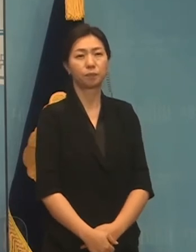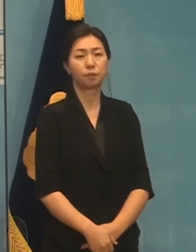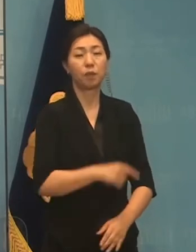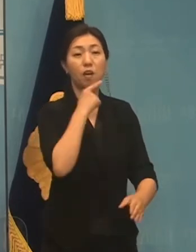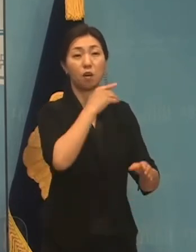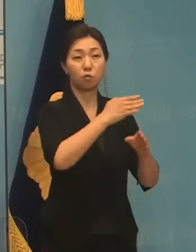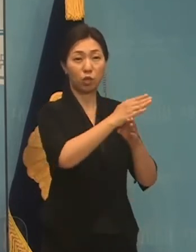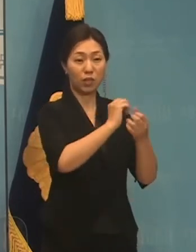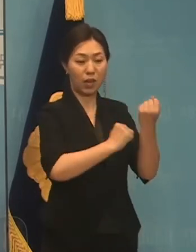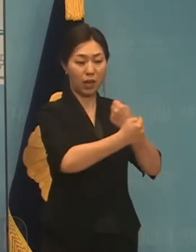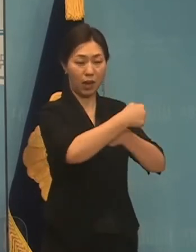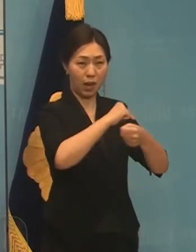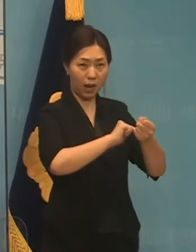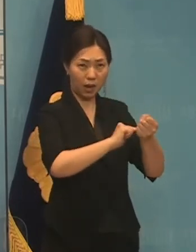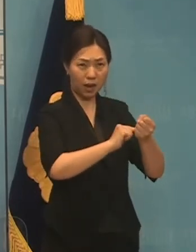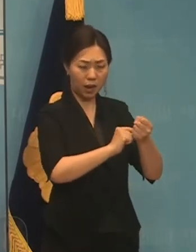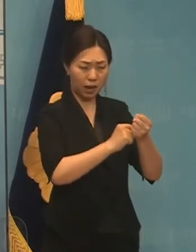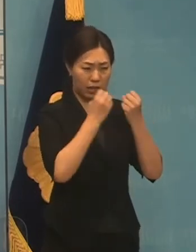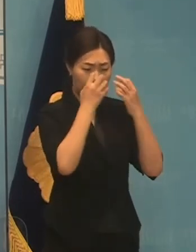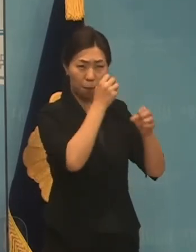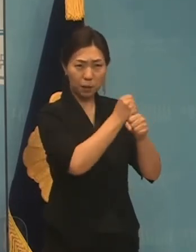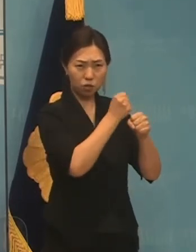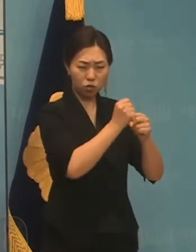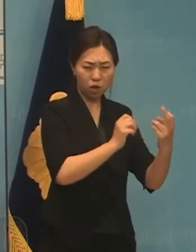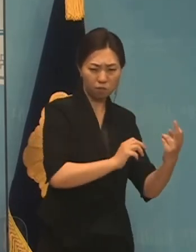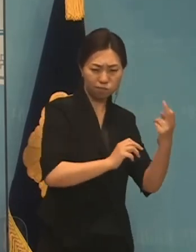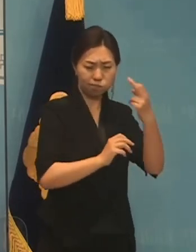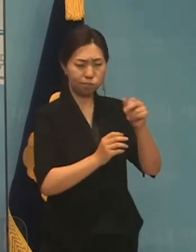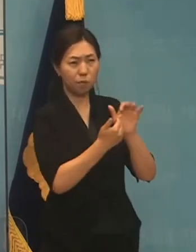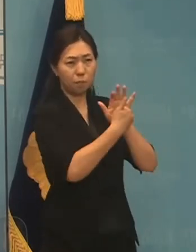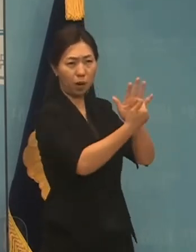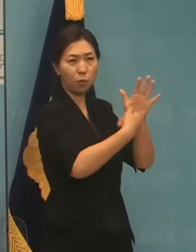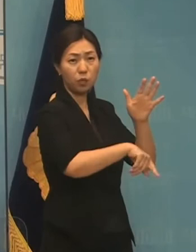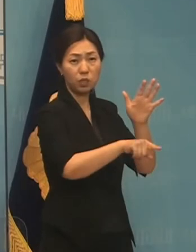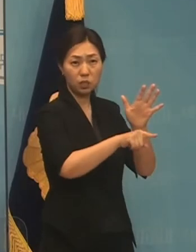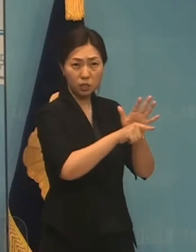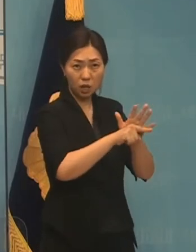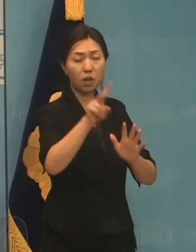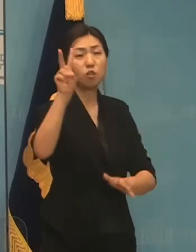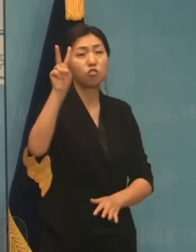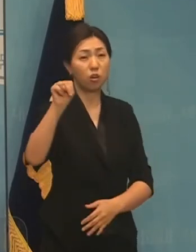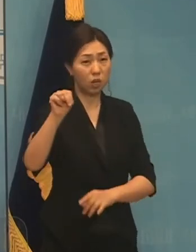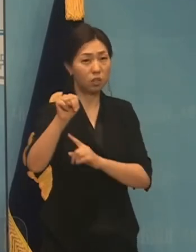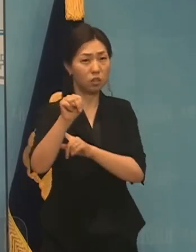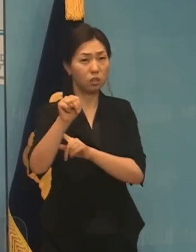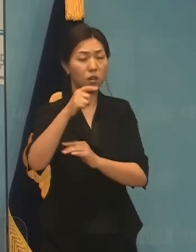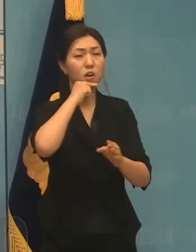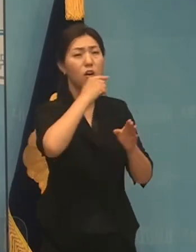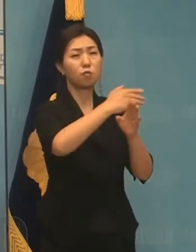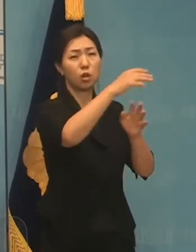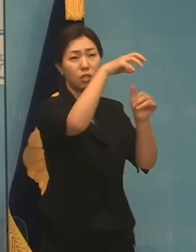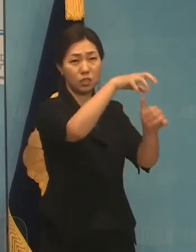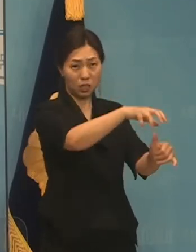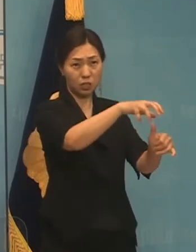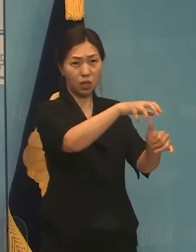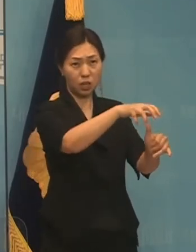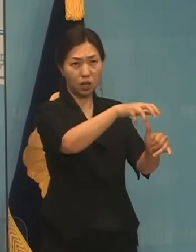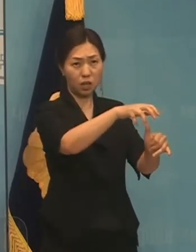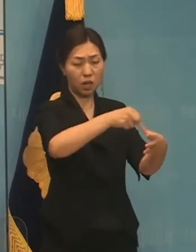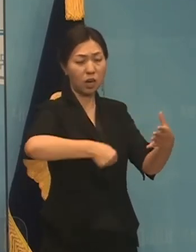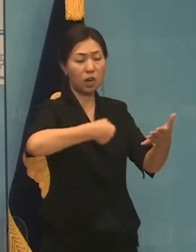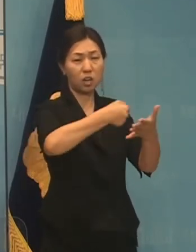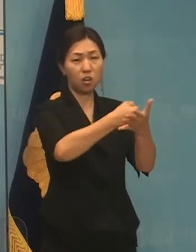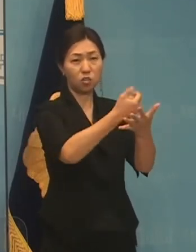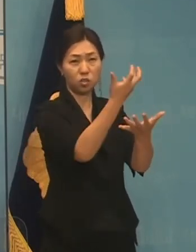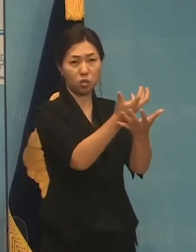북한의 핵 개발과 미사일 개발을 막기 위해 유엔은 대북 제재 결의안을